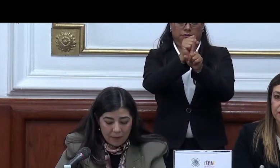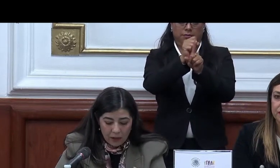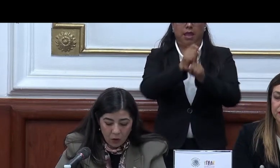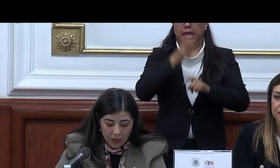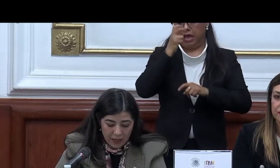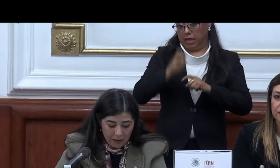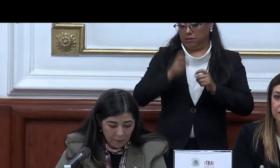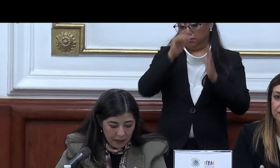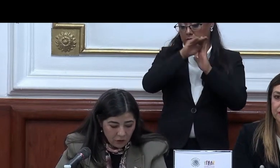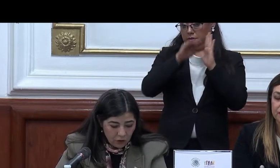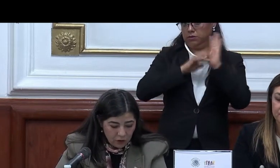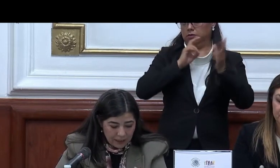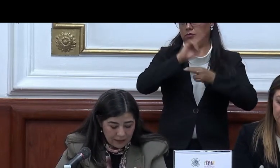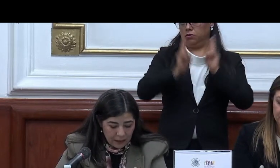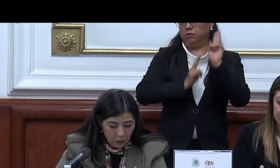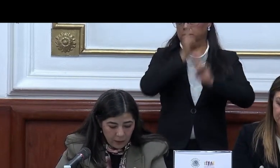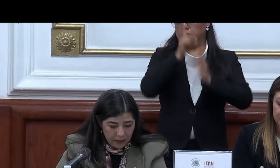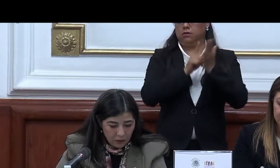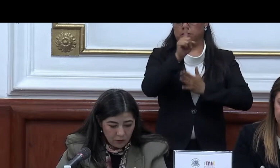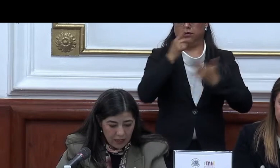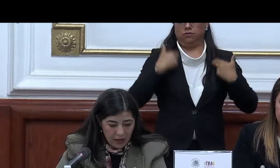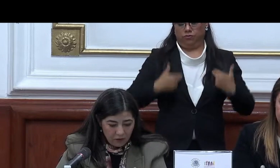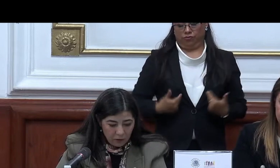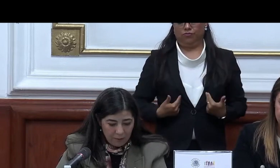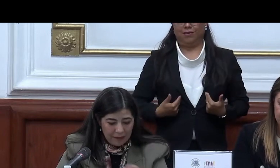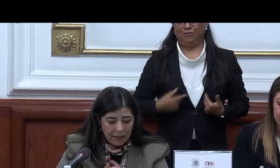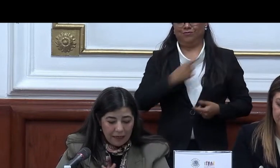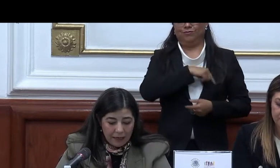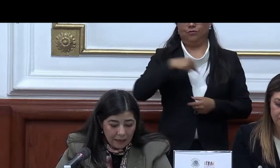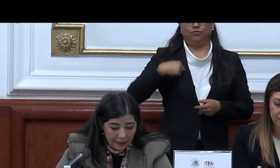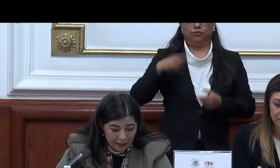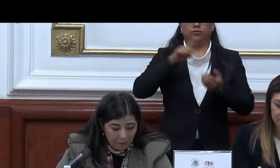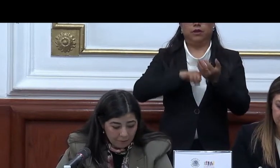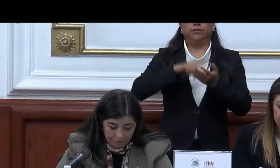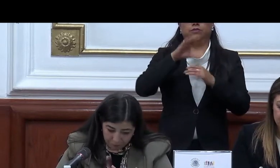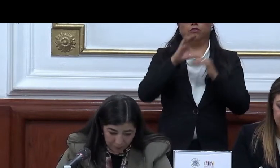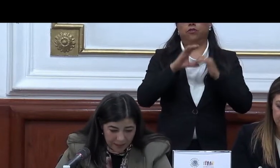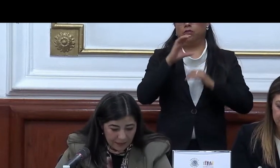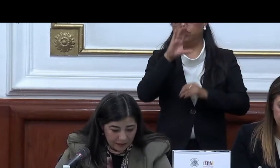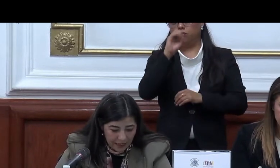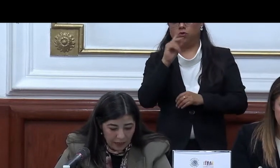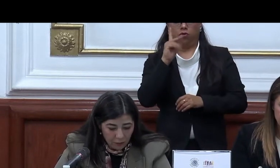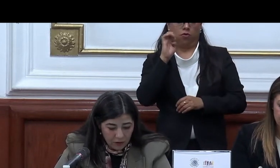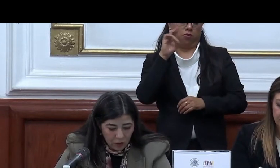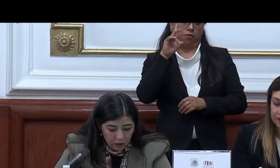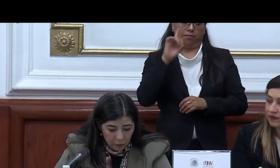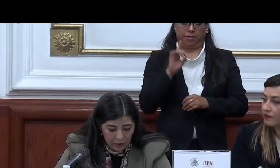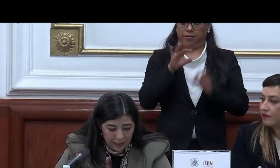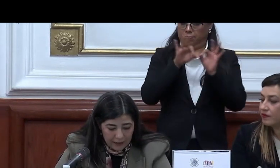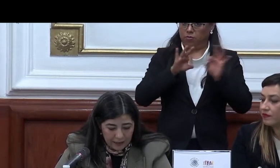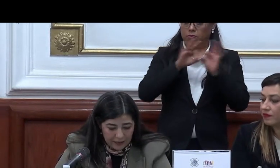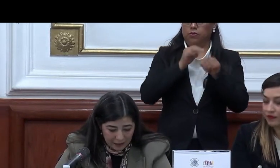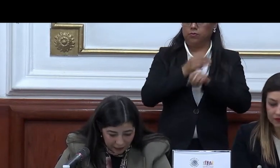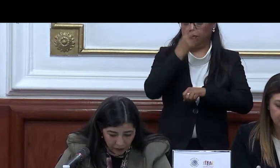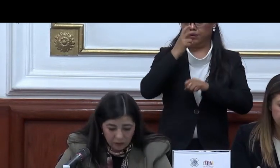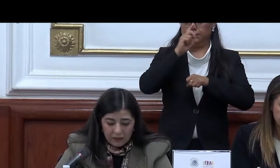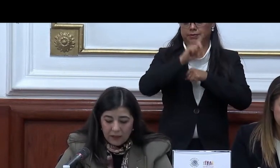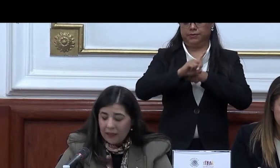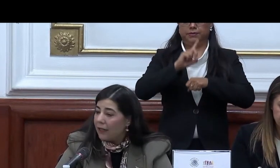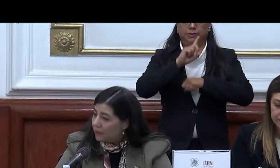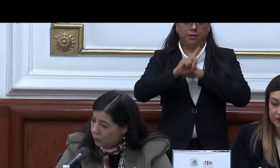que también hoy para nosotras en el COPRED es un día fundamental. Presidenta de la comisión, diputada Janet